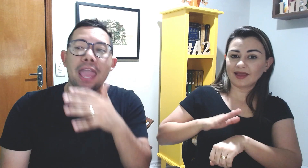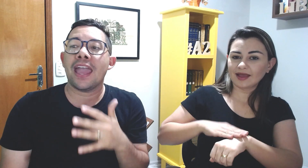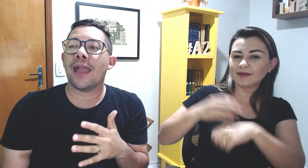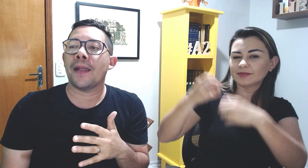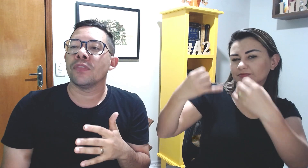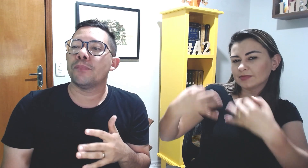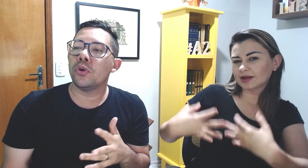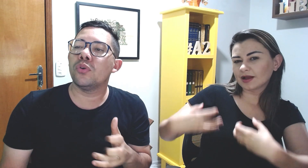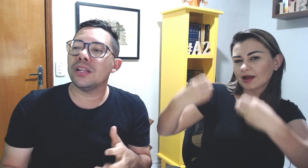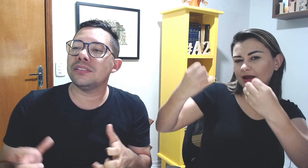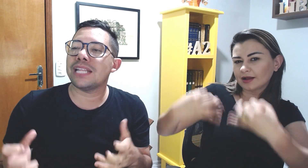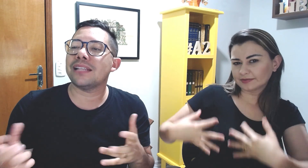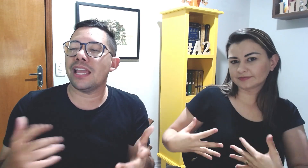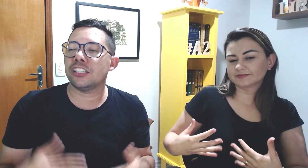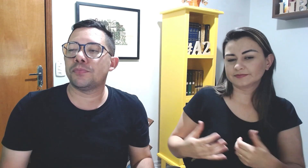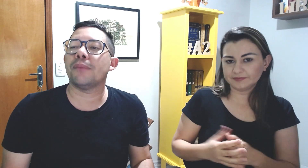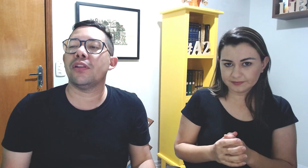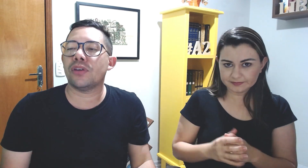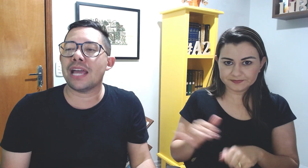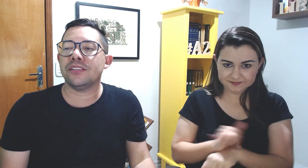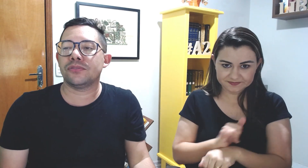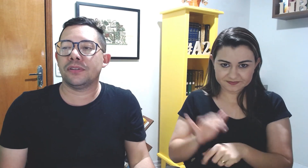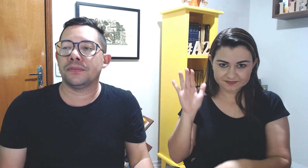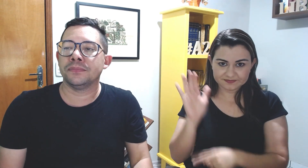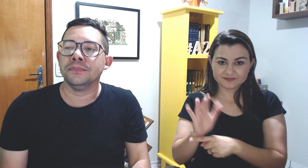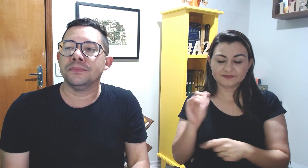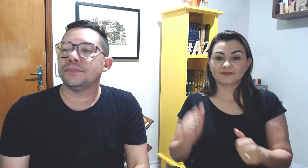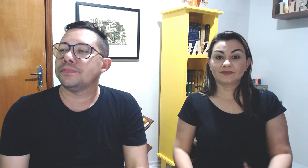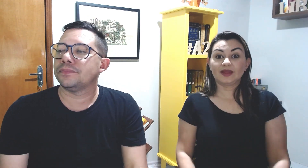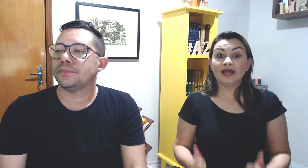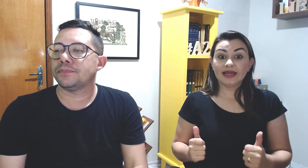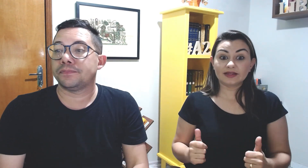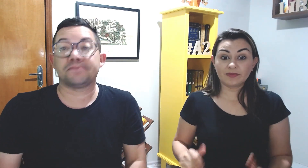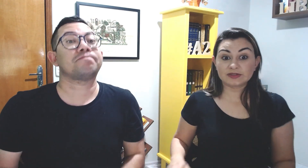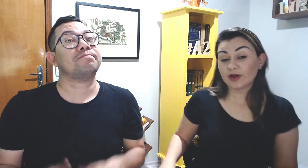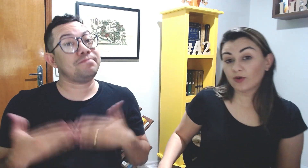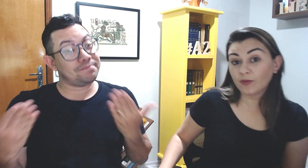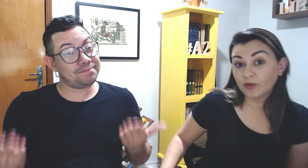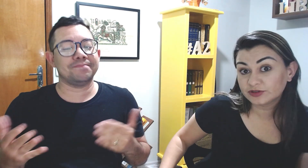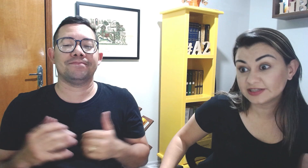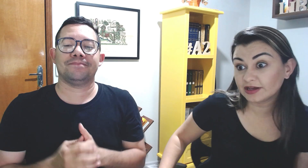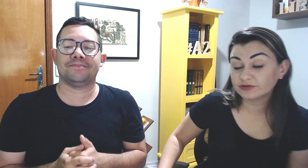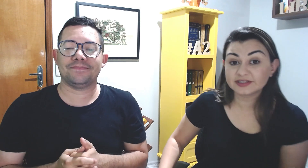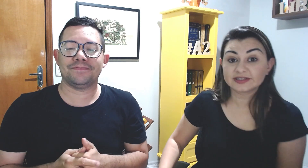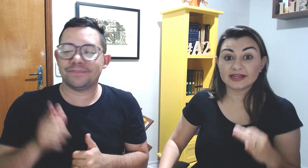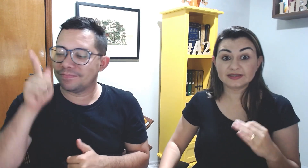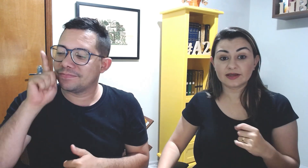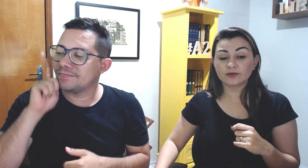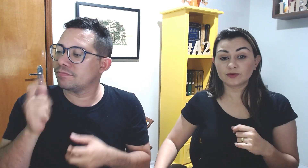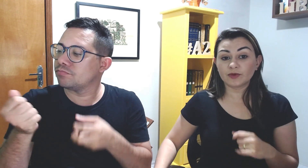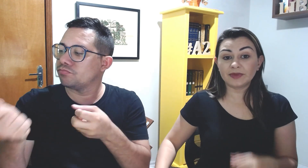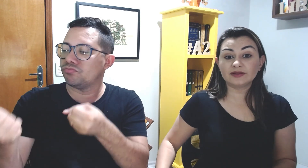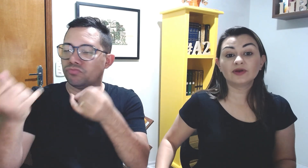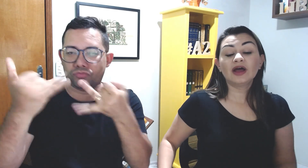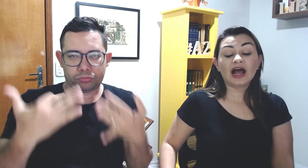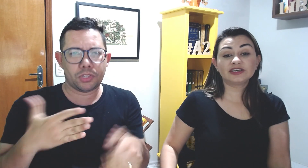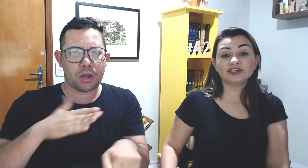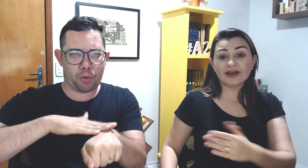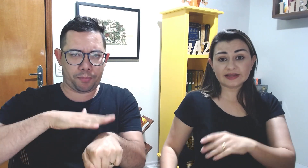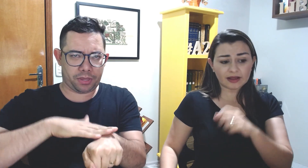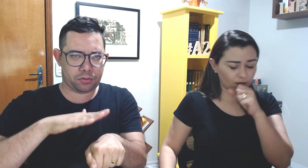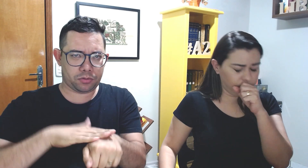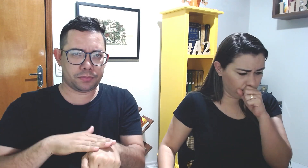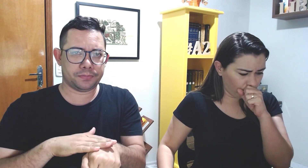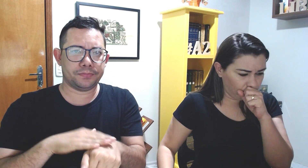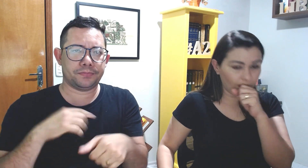estar procurando estratégias para melhorar isso. Então, pessoal, como o Gisele disse, nesse segundo momento, a gente